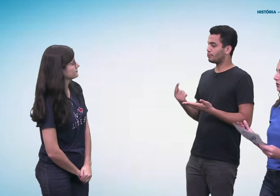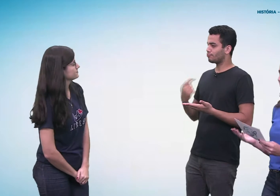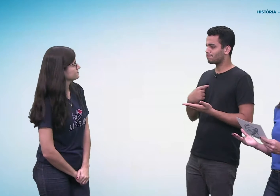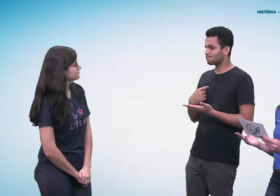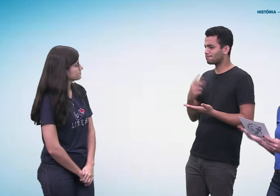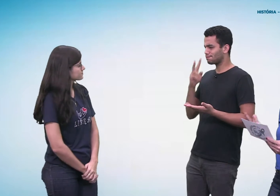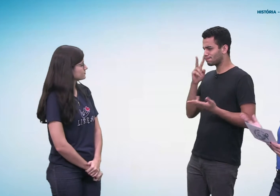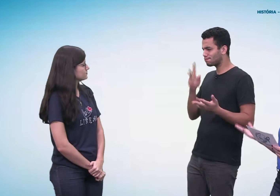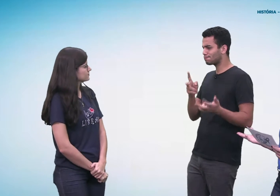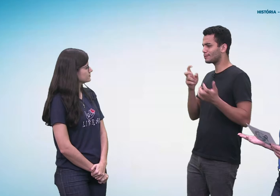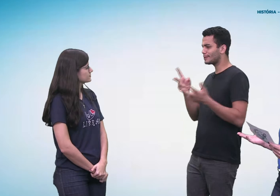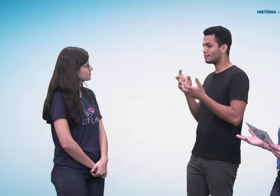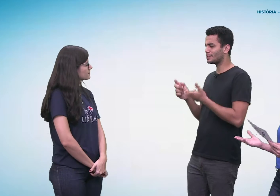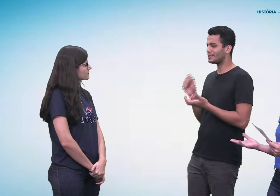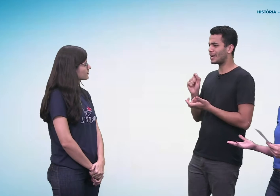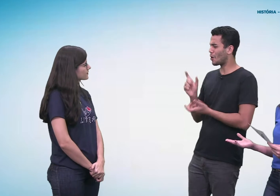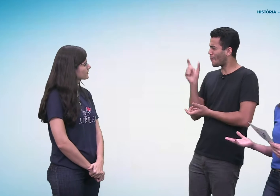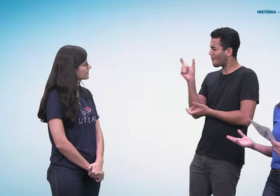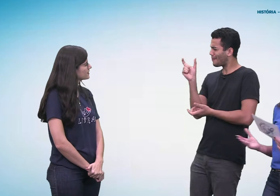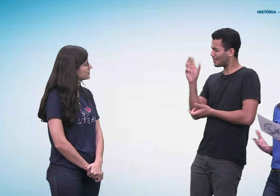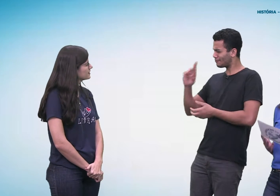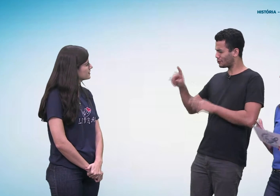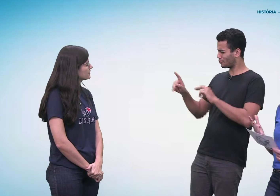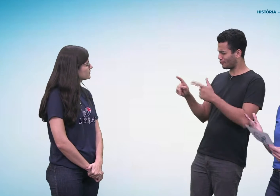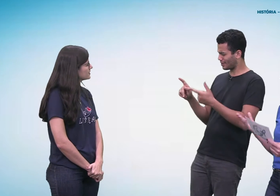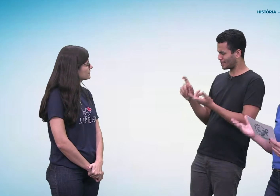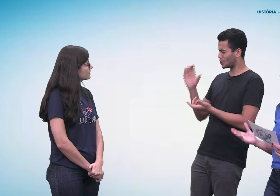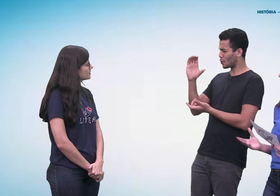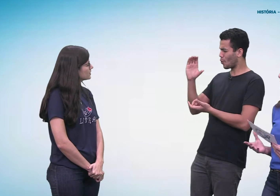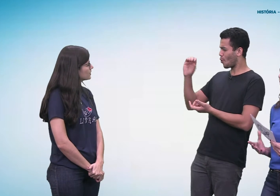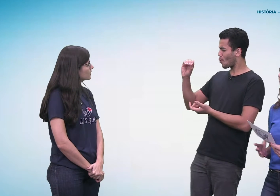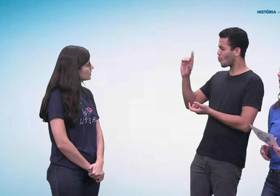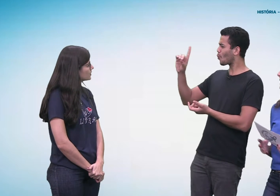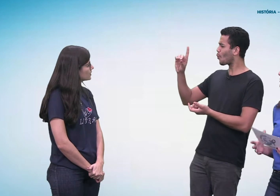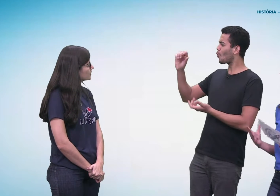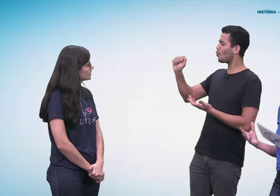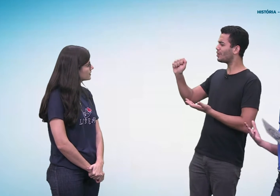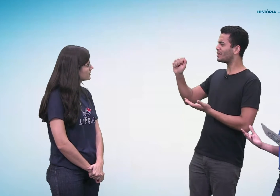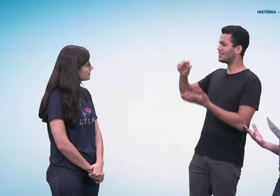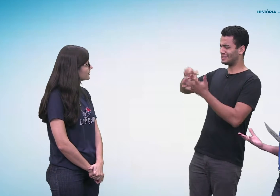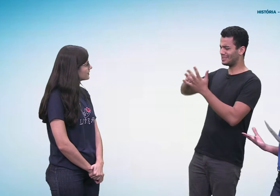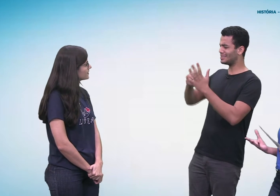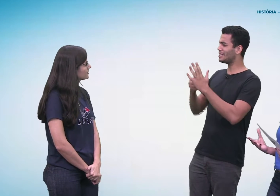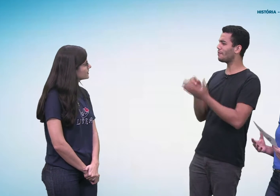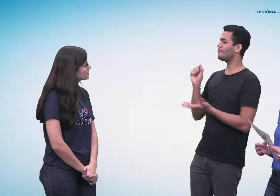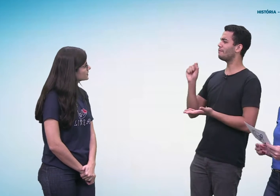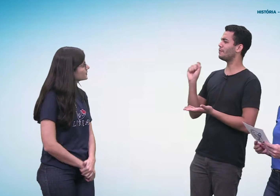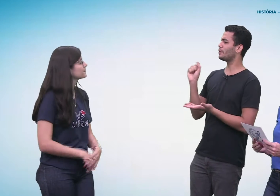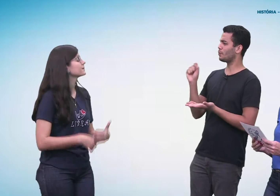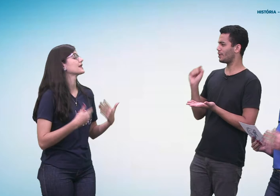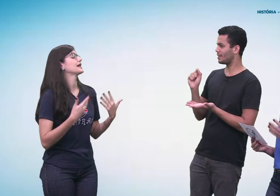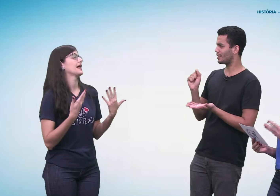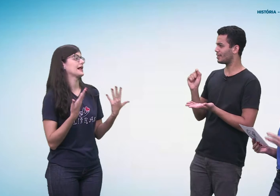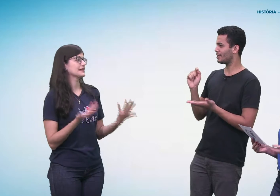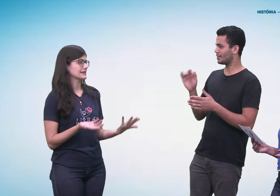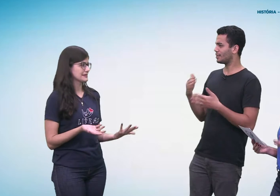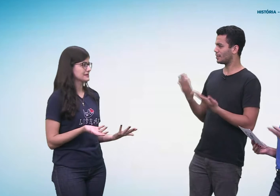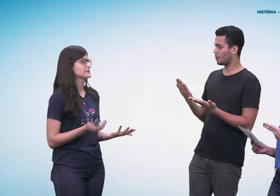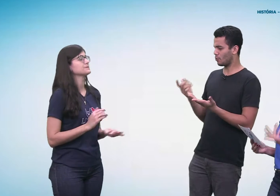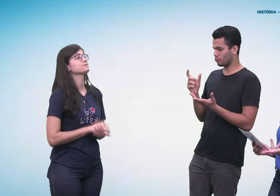sobre o CODA, né? Muitas outras pessoas, a gente não sabe o significado e dentro desse contexto a gente